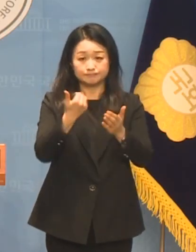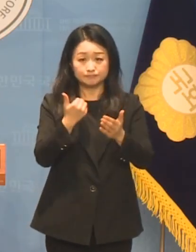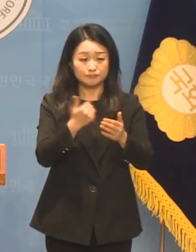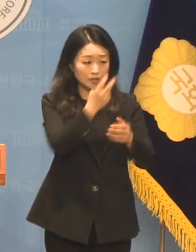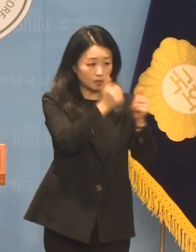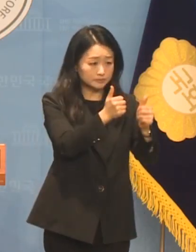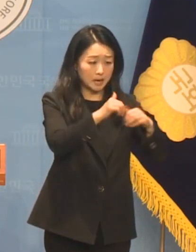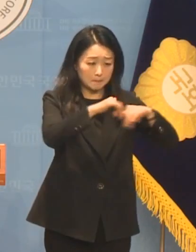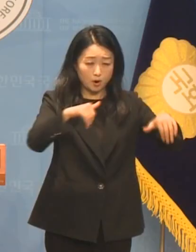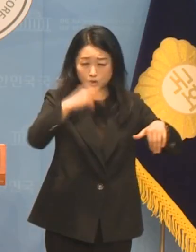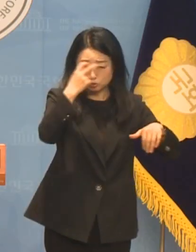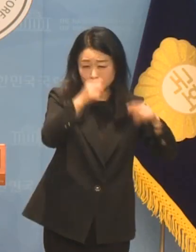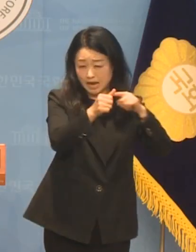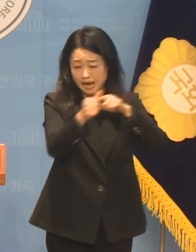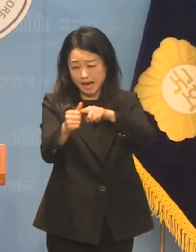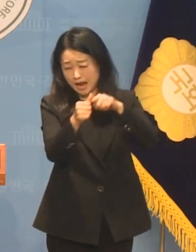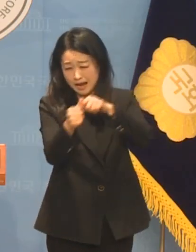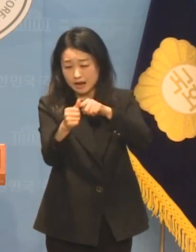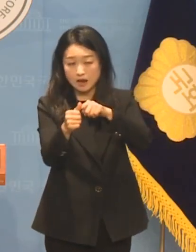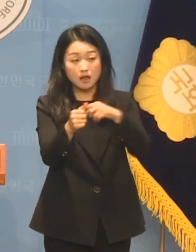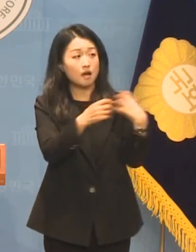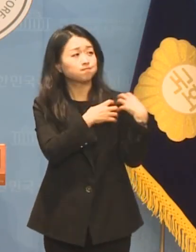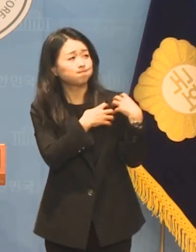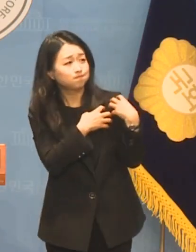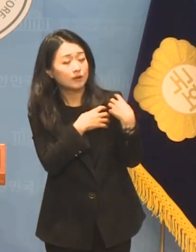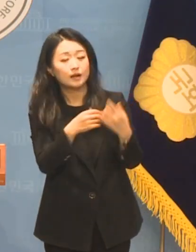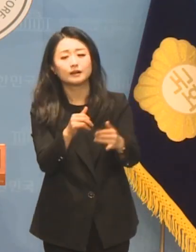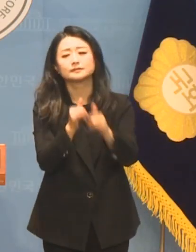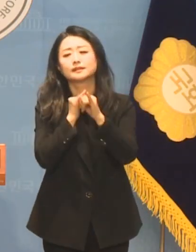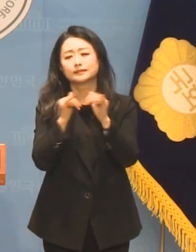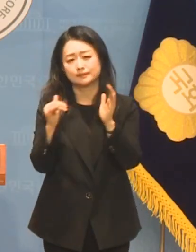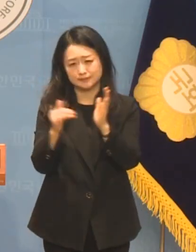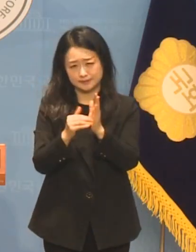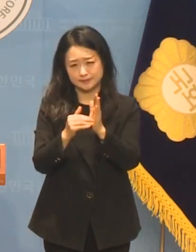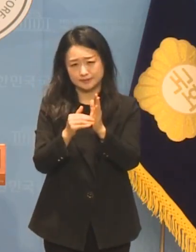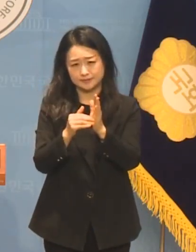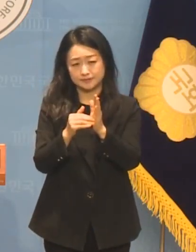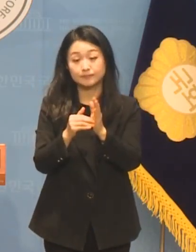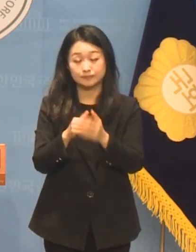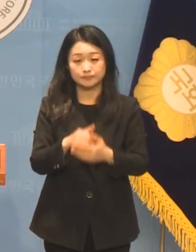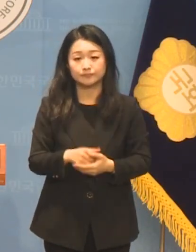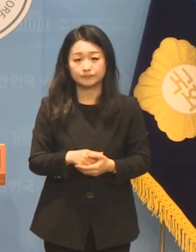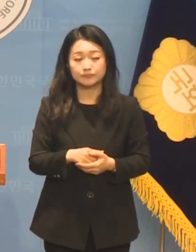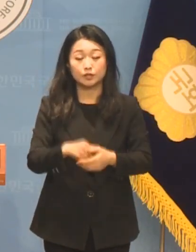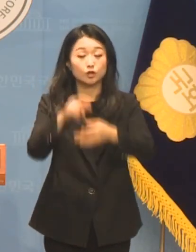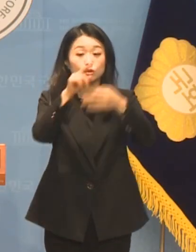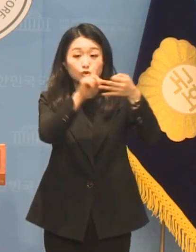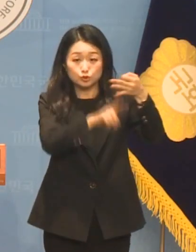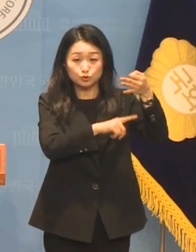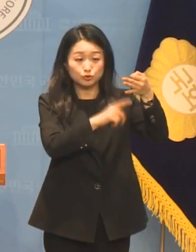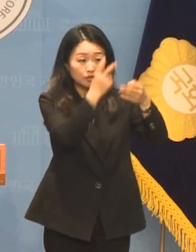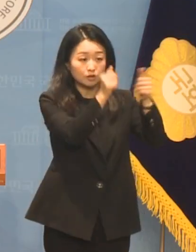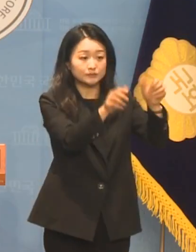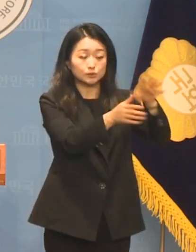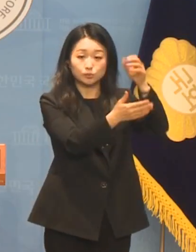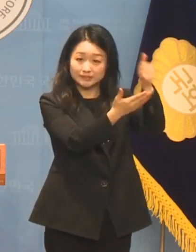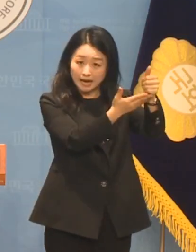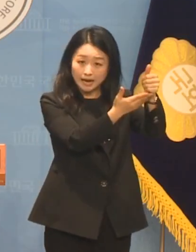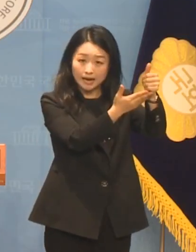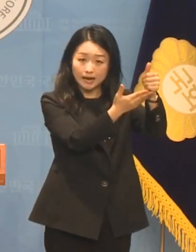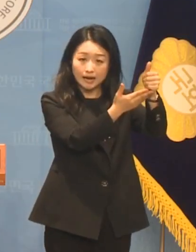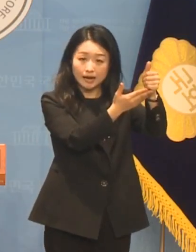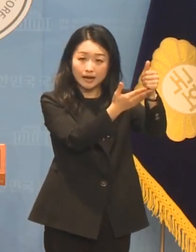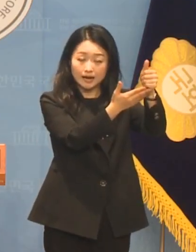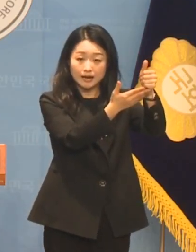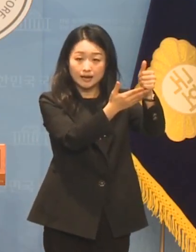별건 수사 압박을 이기지 못하고 생을 마감한 것으로 알려졌고 윤석열 당시